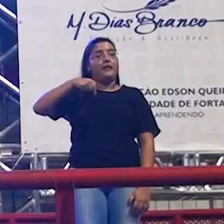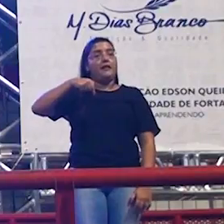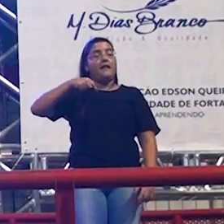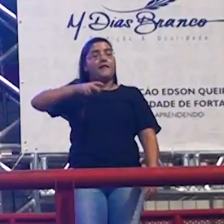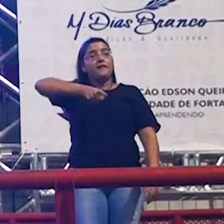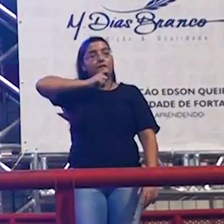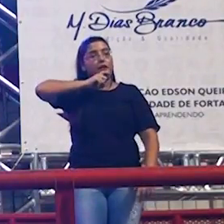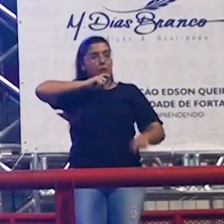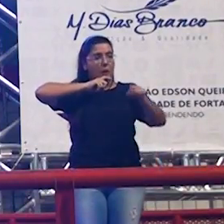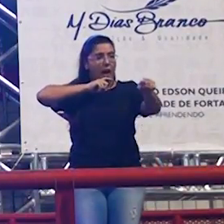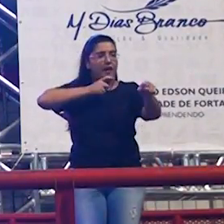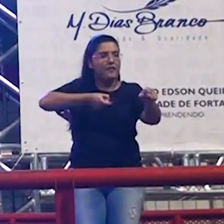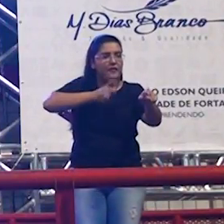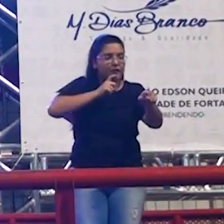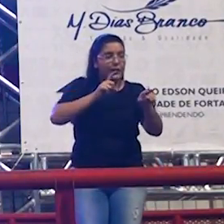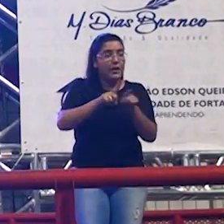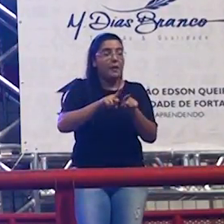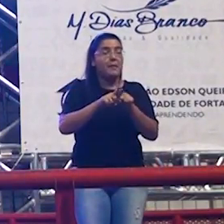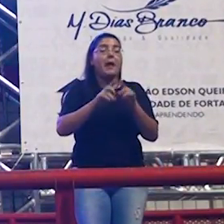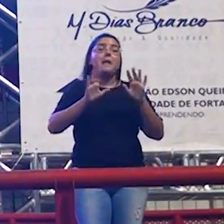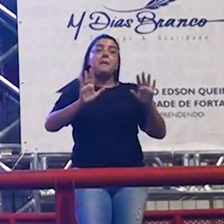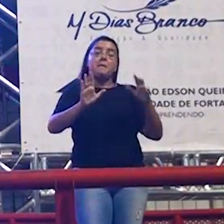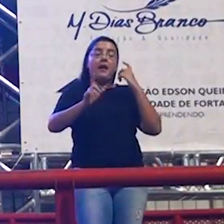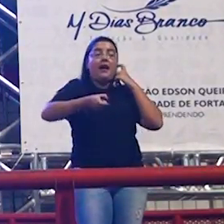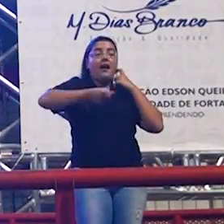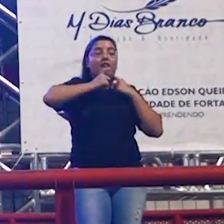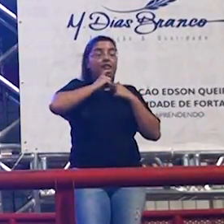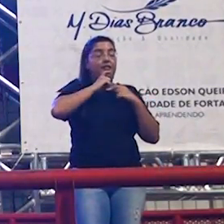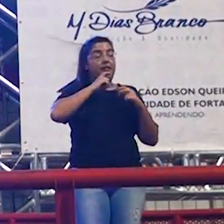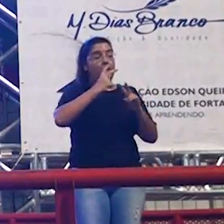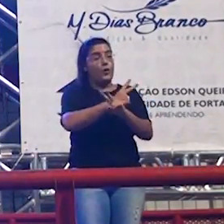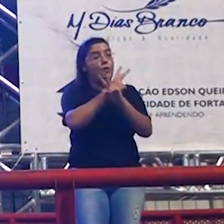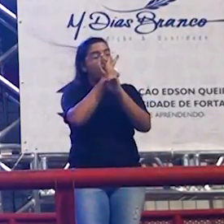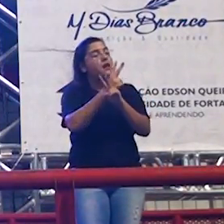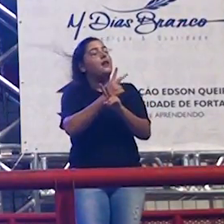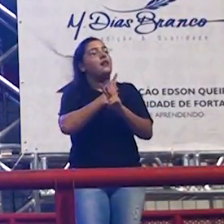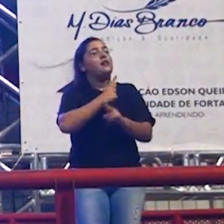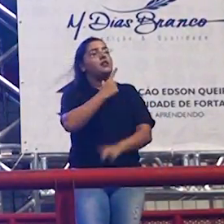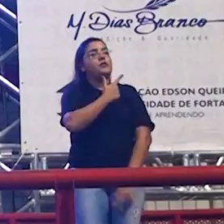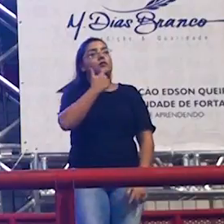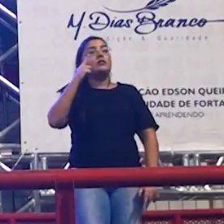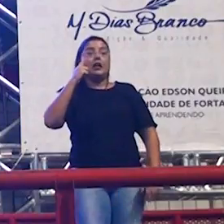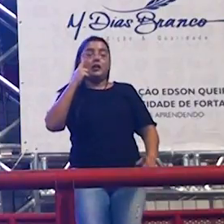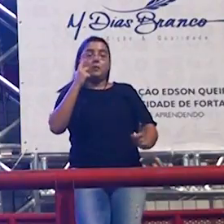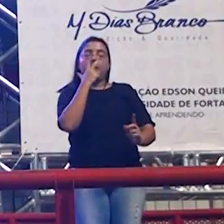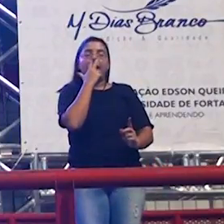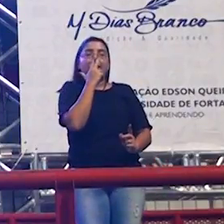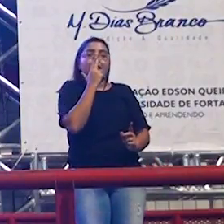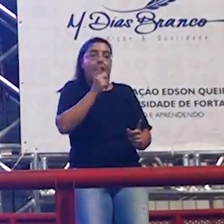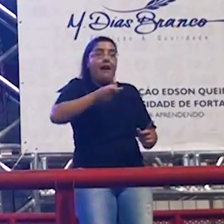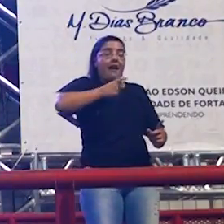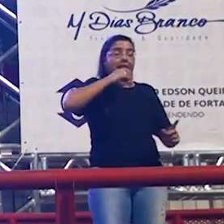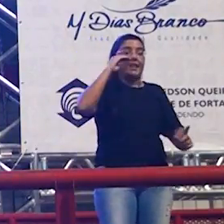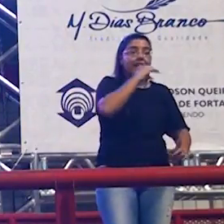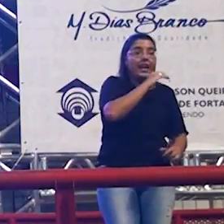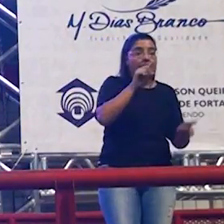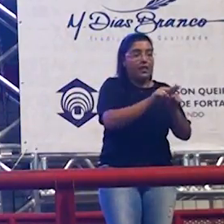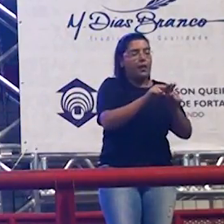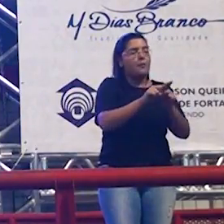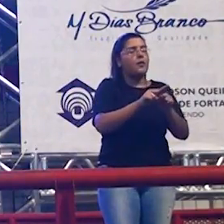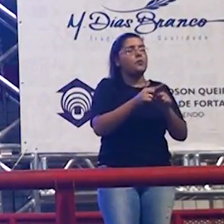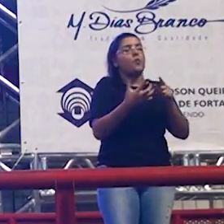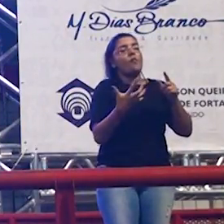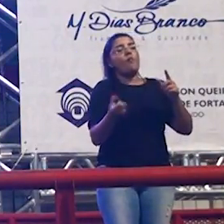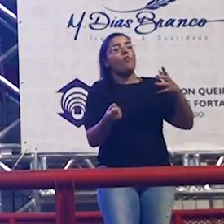ar frio. Sim? Só que além do ar frio que está passando sobre a cabeça de vocês, vocês têm uma coluna de ar quente. Sim? O que é